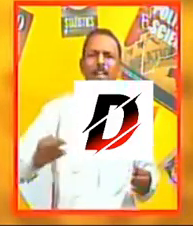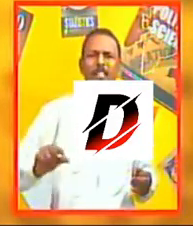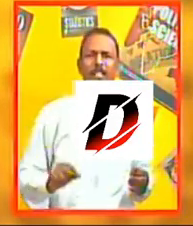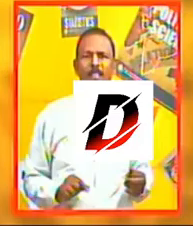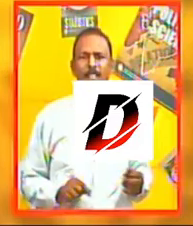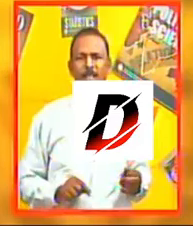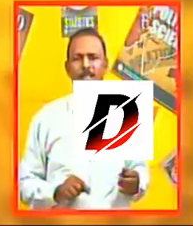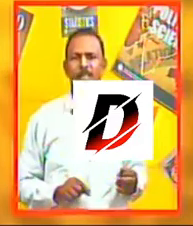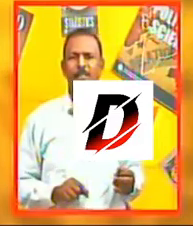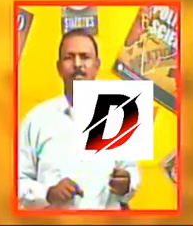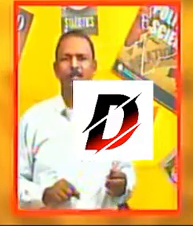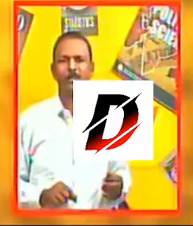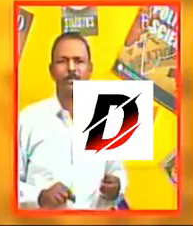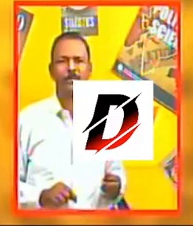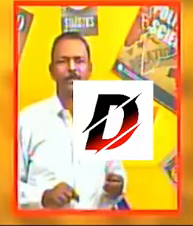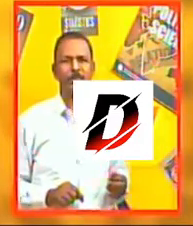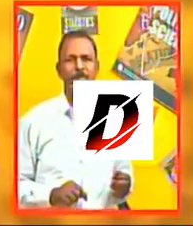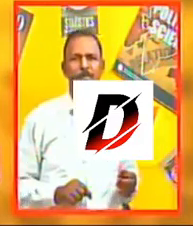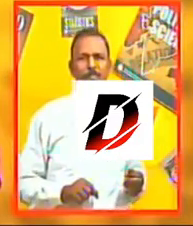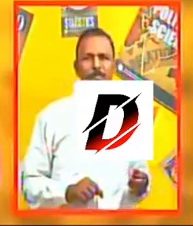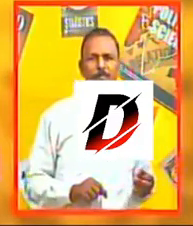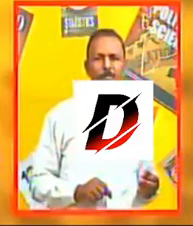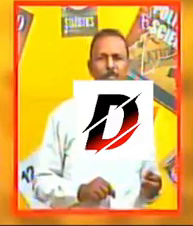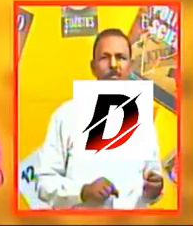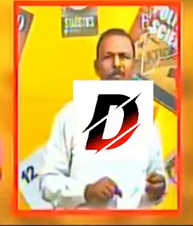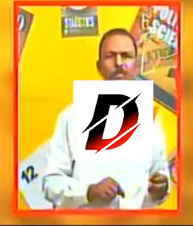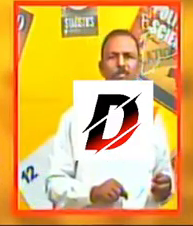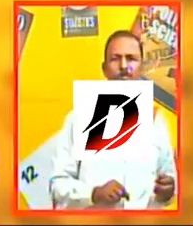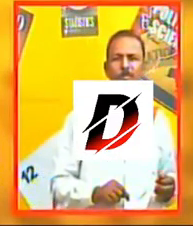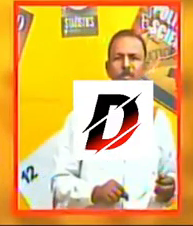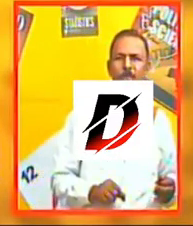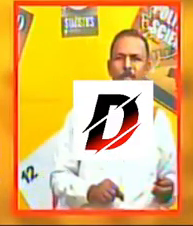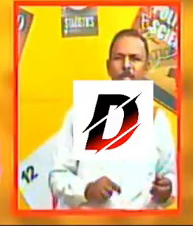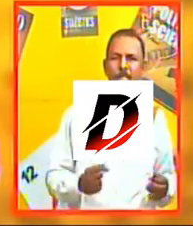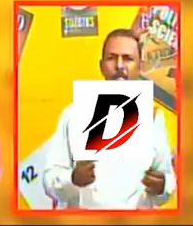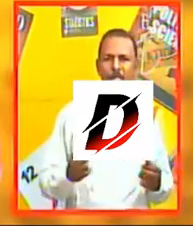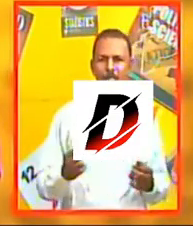நம்ம அப்படி பார்க்க கண்டிப்பாக உங்களுக்கு ஆன்சர் தெரிஞ்சிருக்கும். சொல்லுங்க பார்ப்போம்.